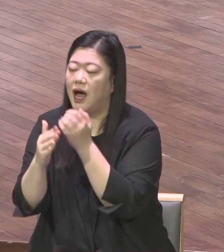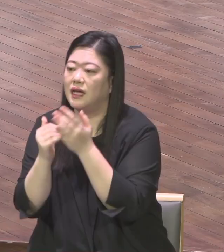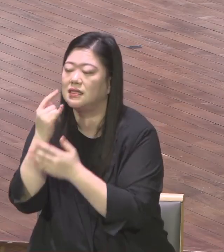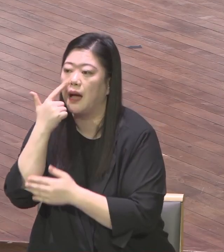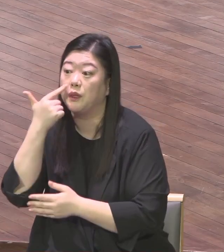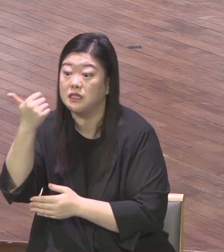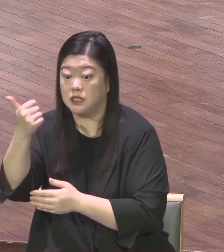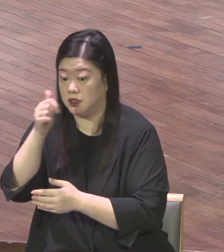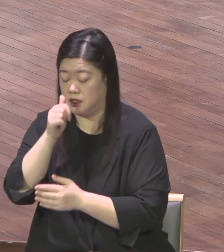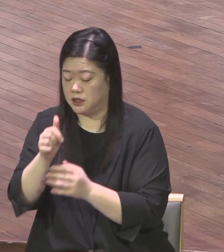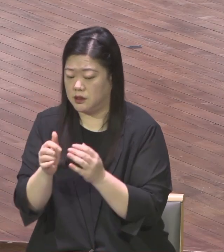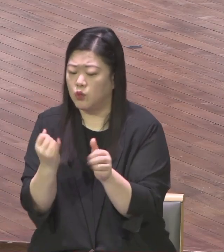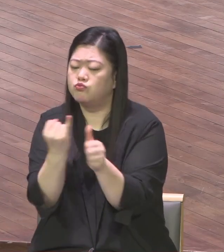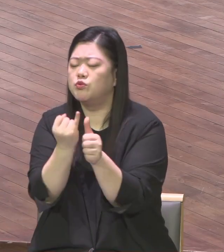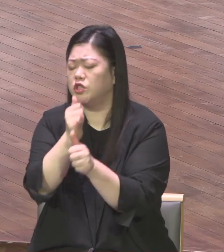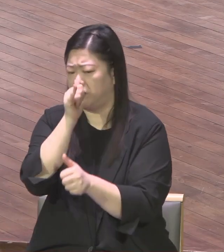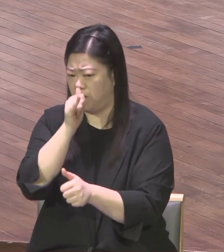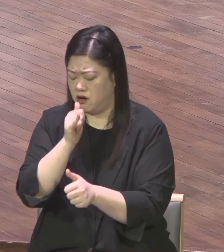하나님의 교회.